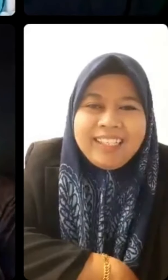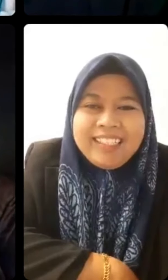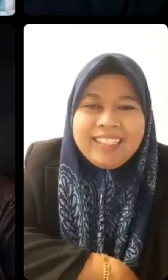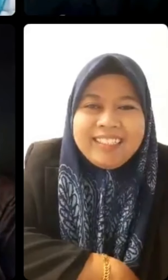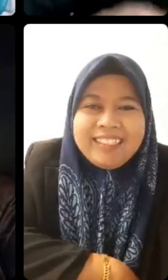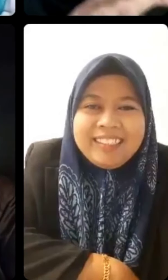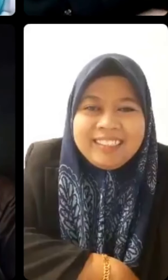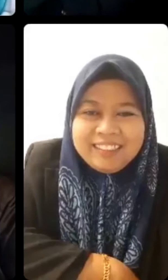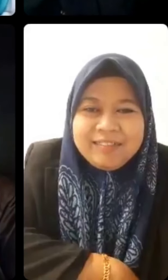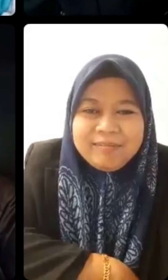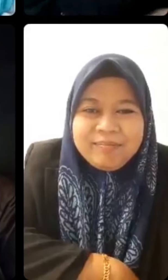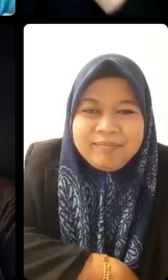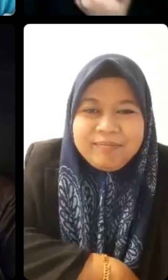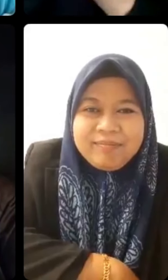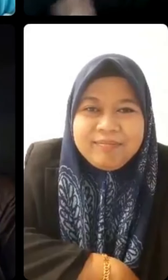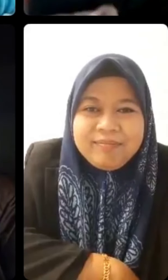Enjoy.